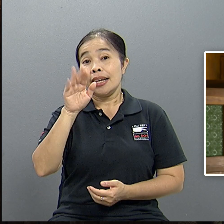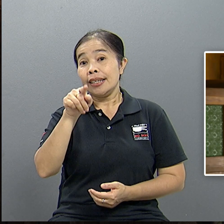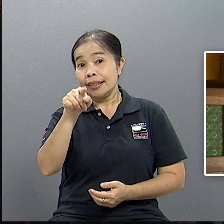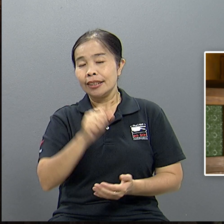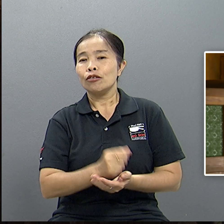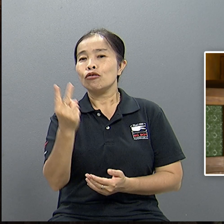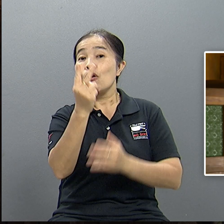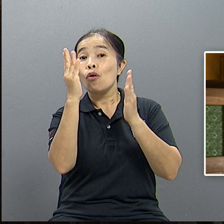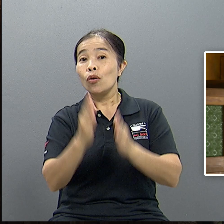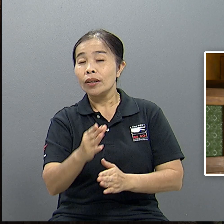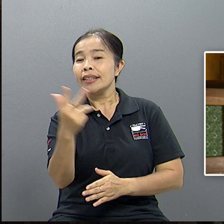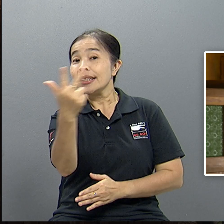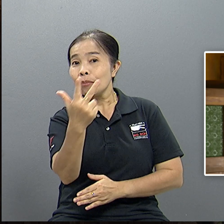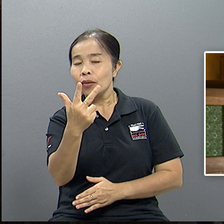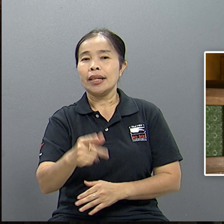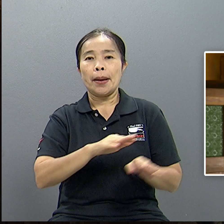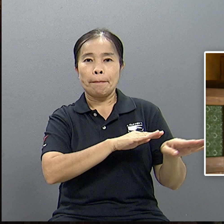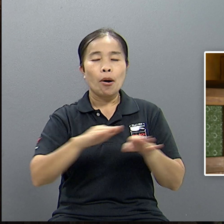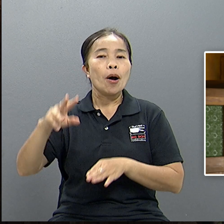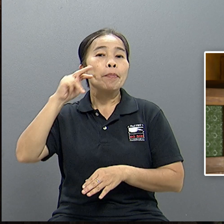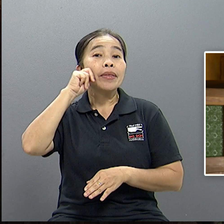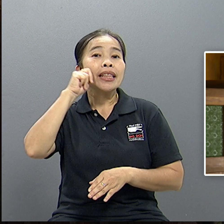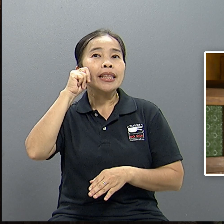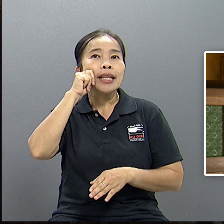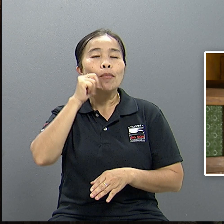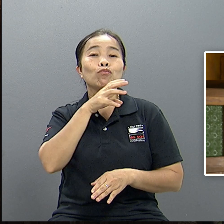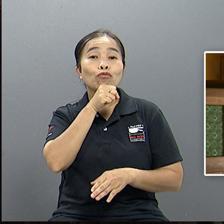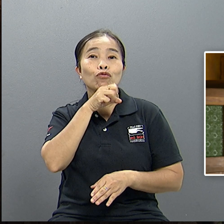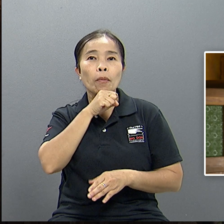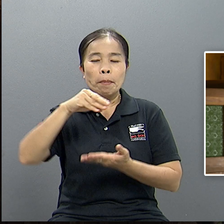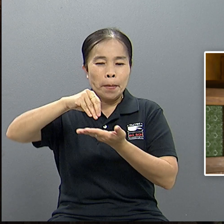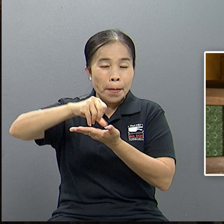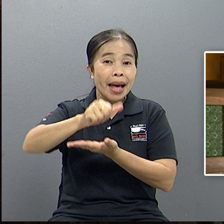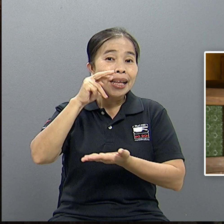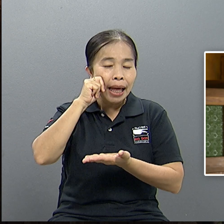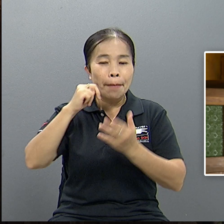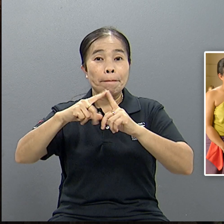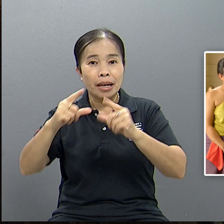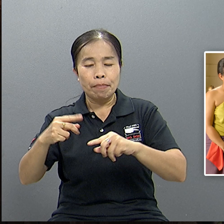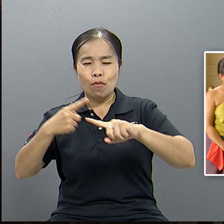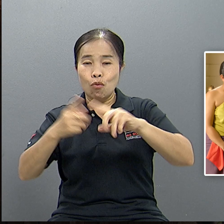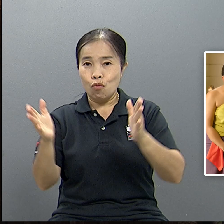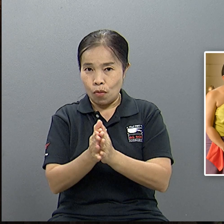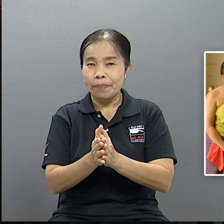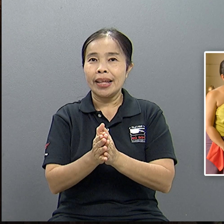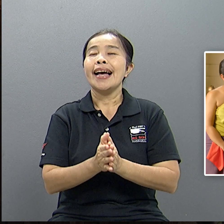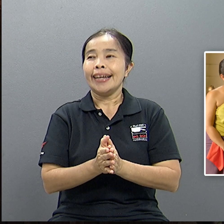างพิษเตรียมทำน้ำส้มซ่าคั้นน้ำมะนาวน้ำมะขามเปียกเข้า เจ้า